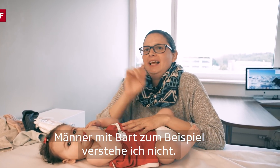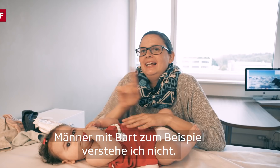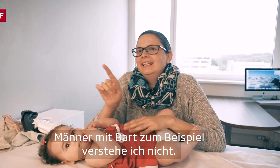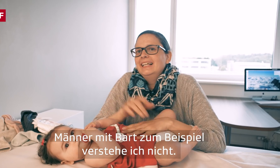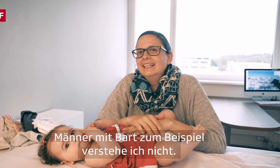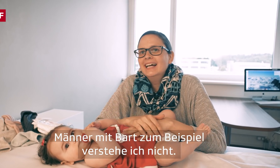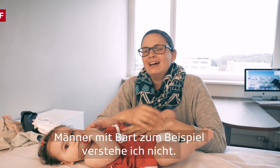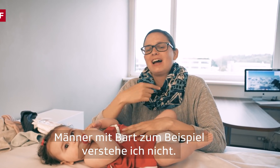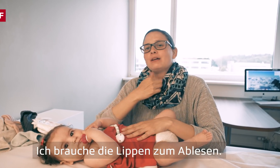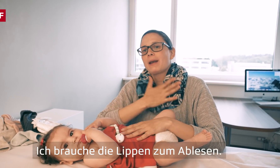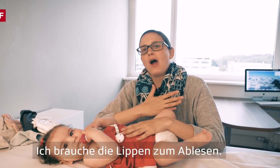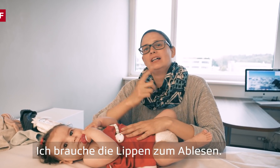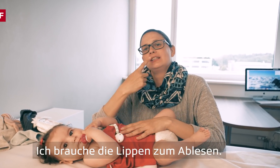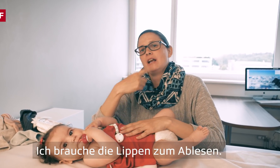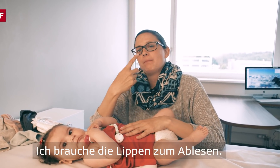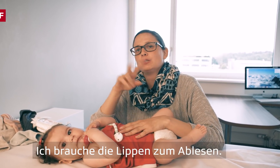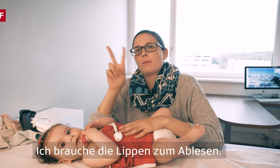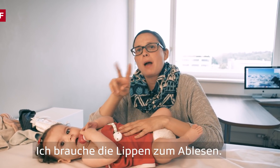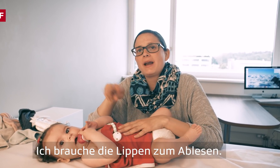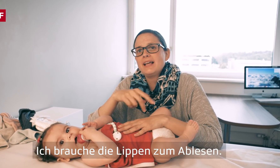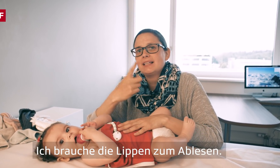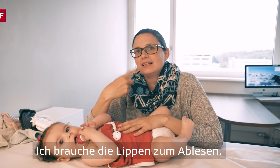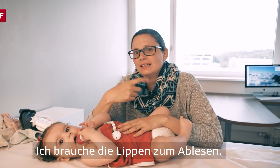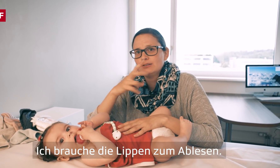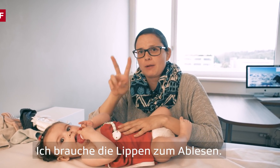verstehe ihn nicht. Weil ich brauche den Lippen zum Ablesen.